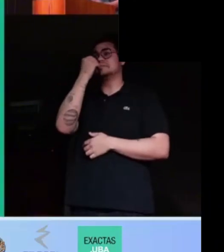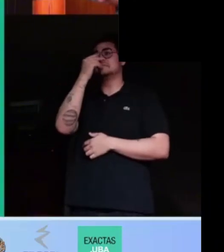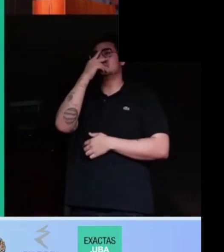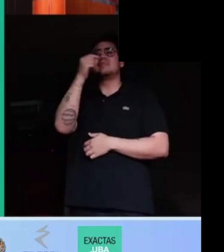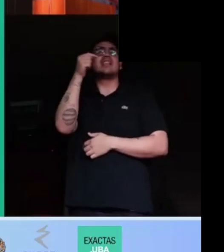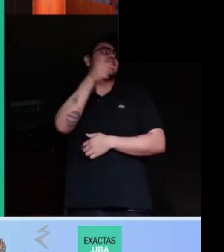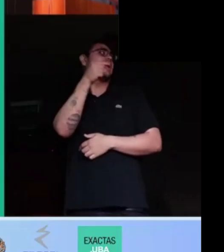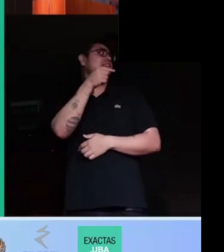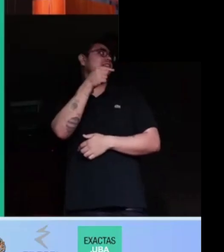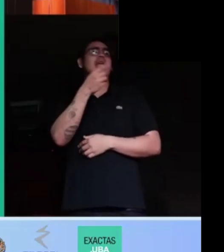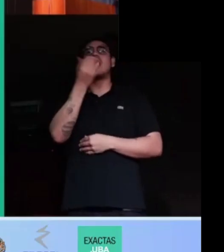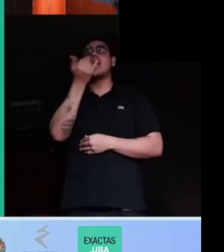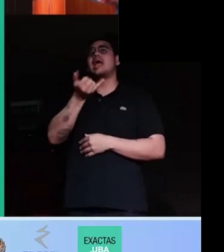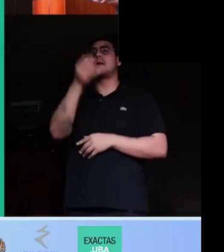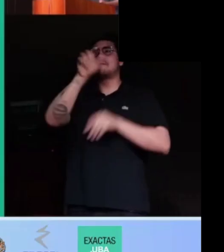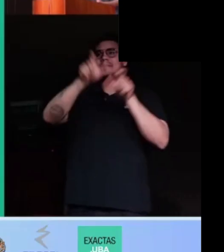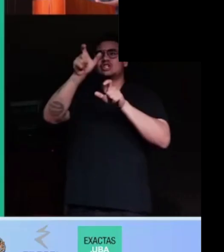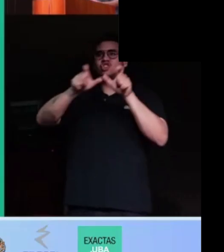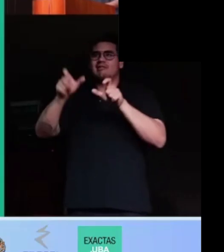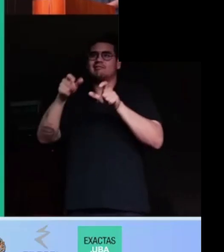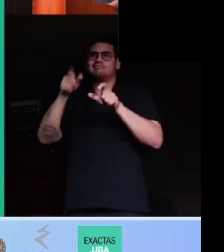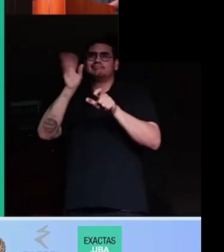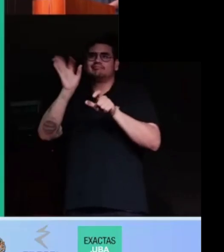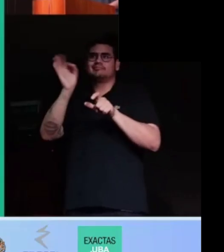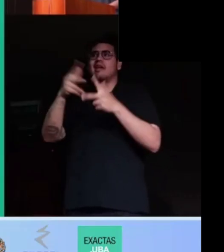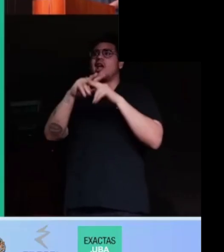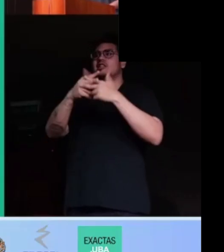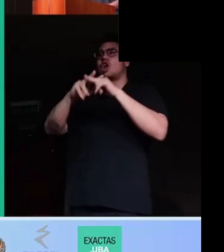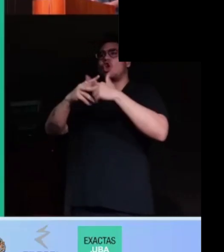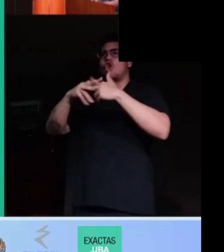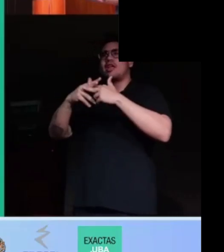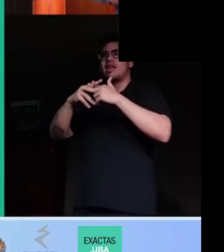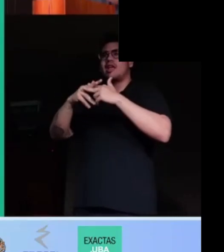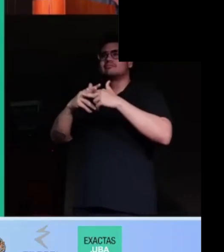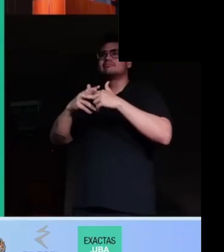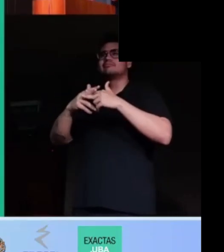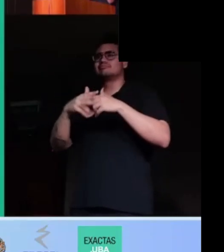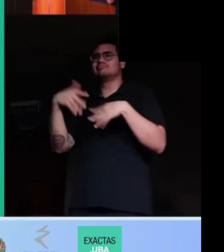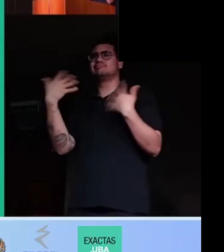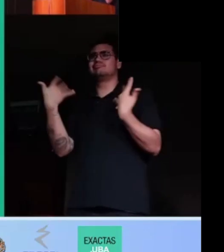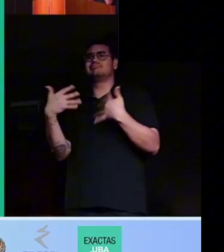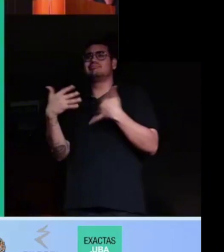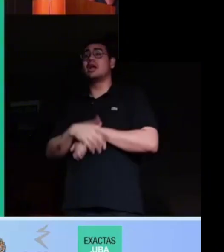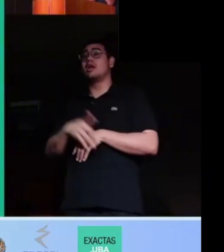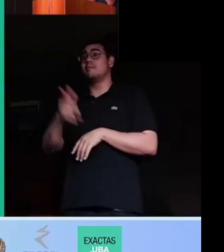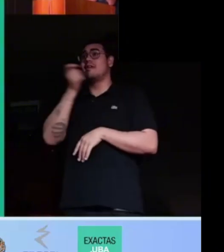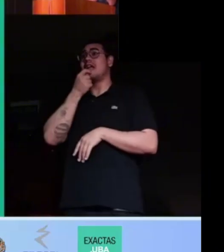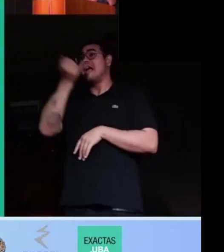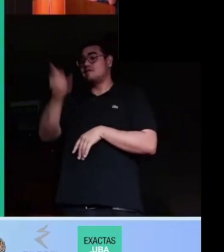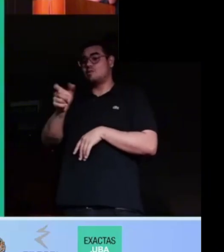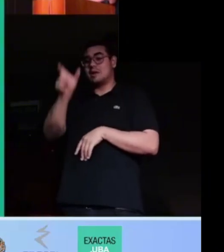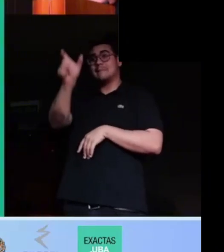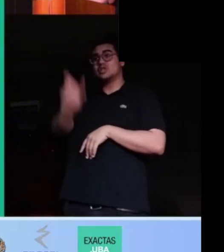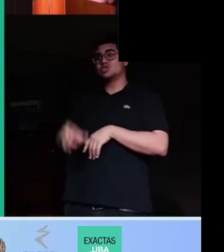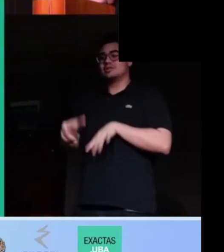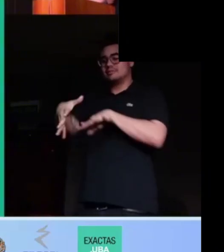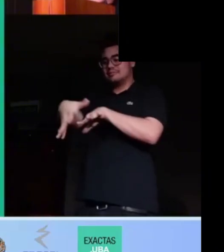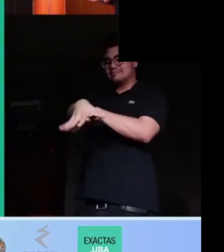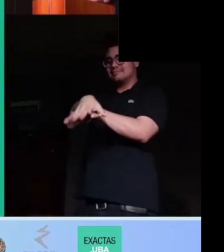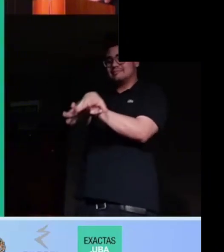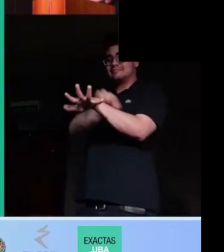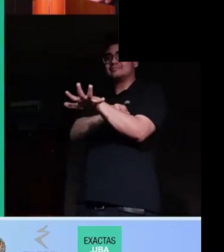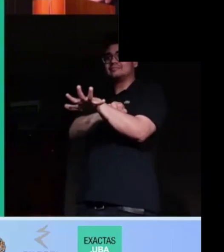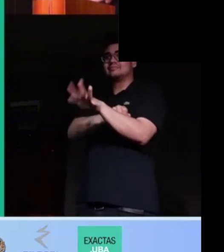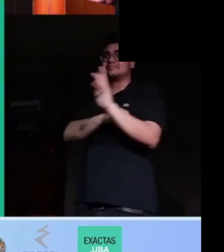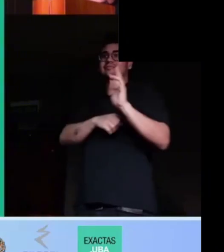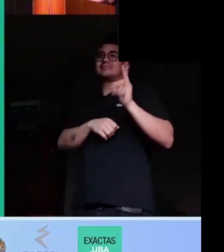ocasión estuve hablando con una persona que diseñó una especie de guante. Este guante emitía